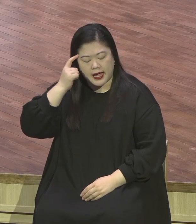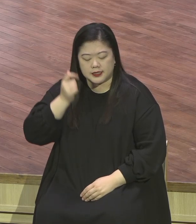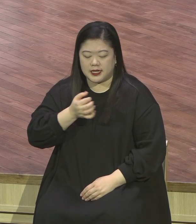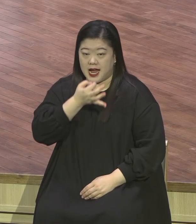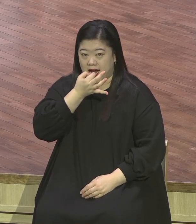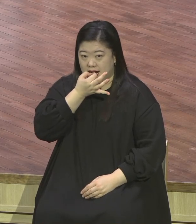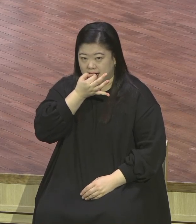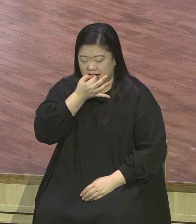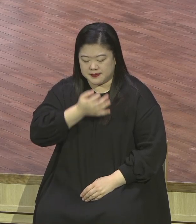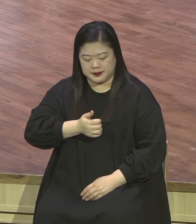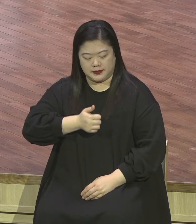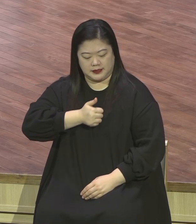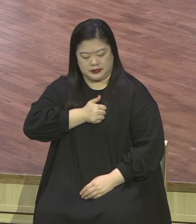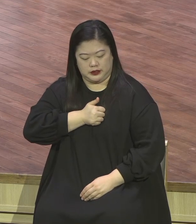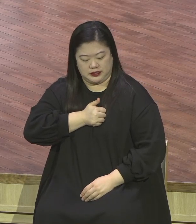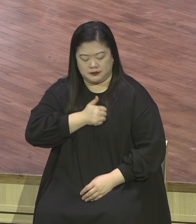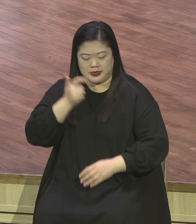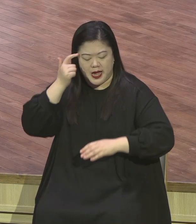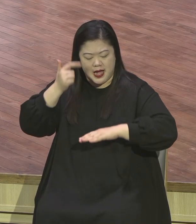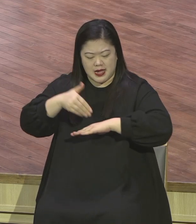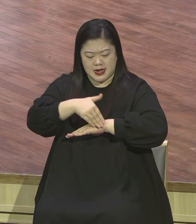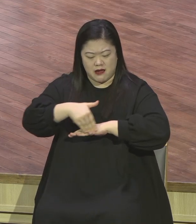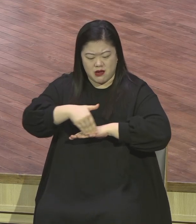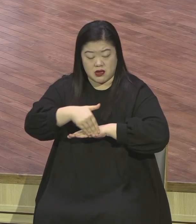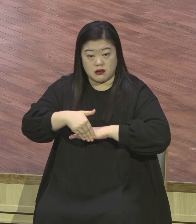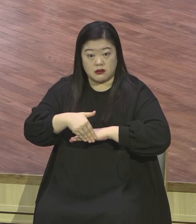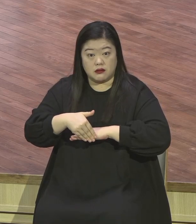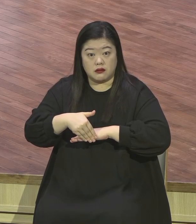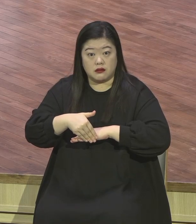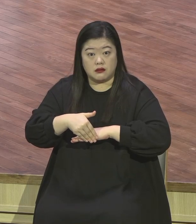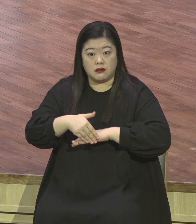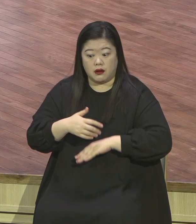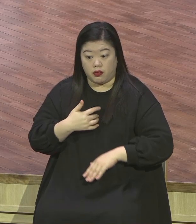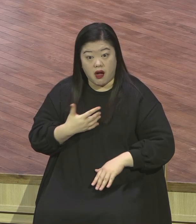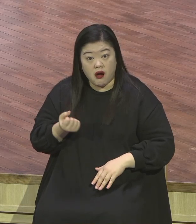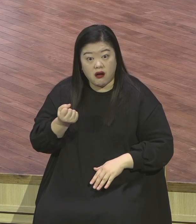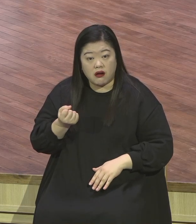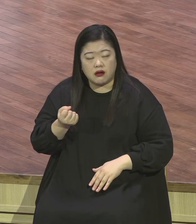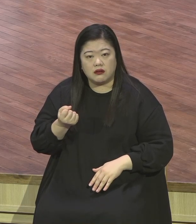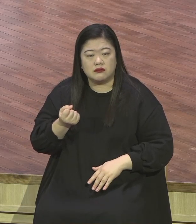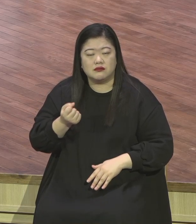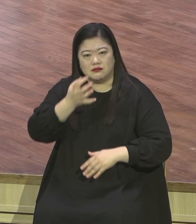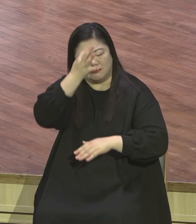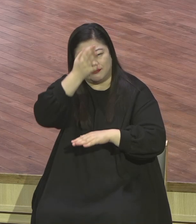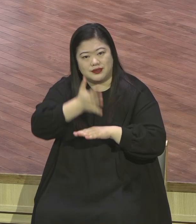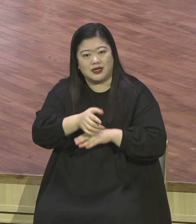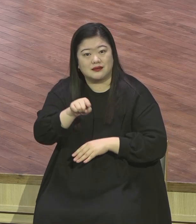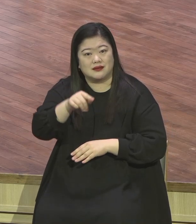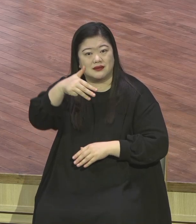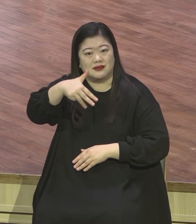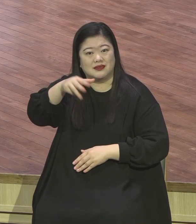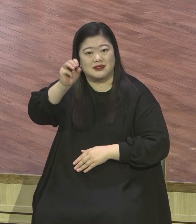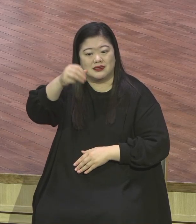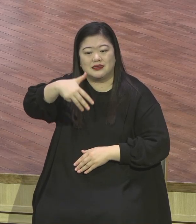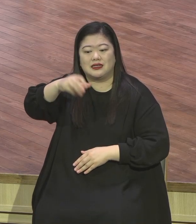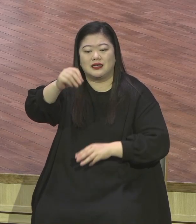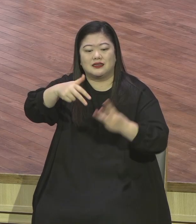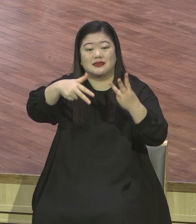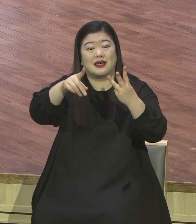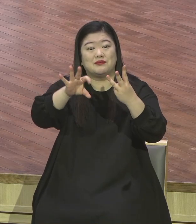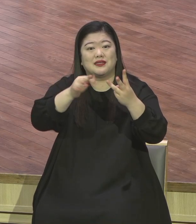자기 계획, 자기 생각 전부 나야나 이게 뭐요? 자기 3장에 빠진 사람이에요. 절대 행복 없습니다.